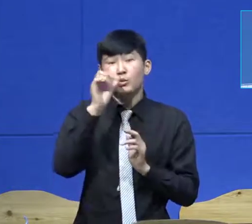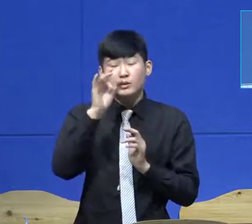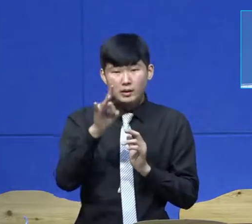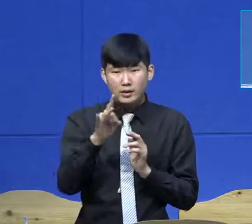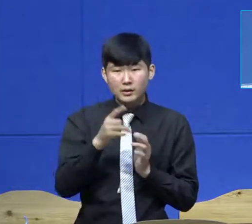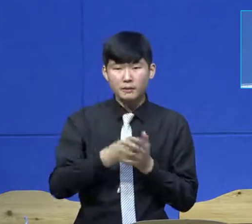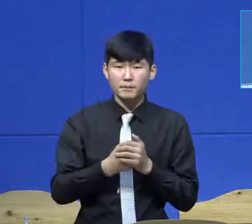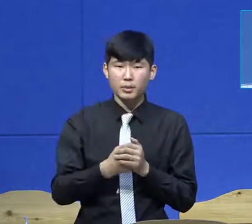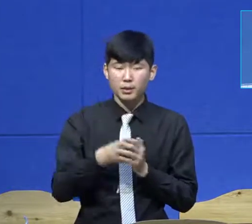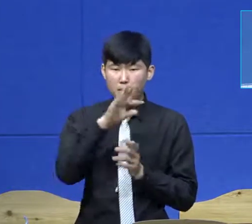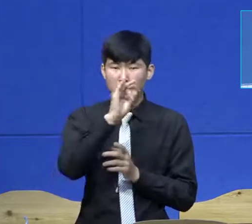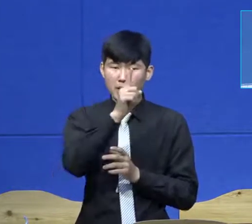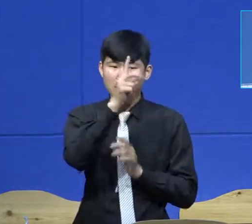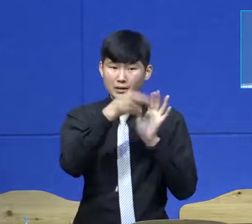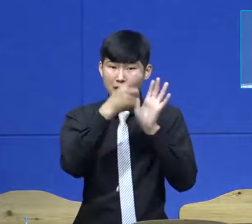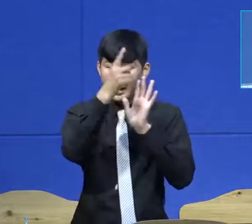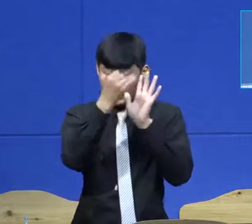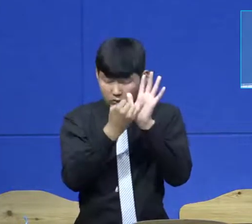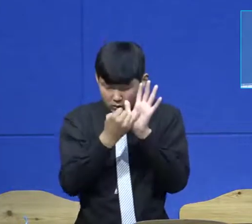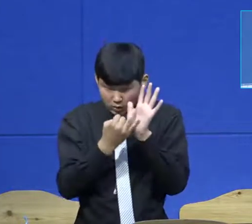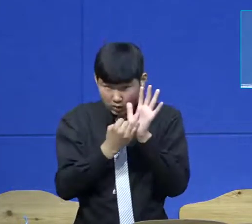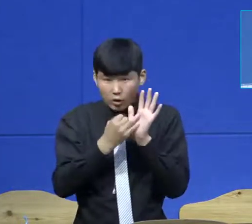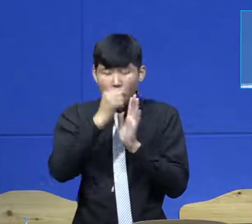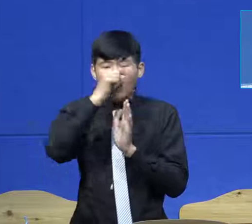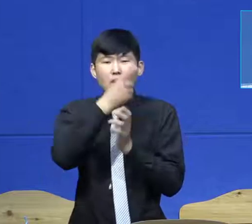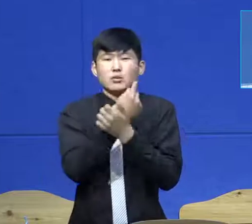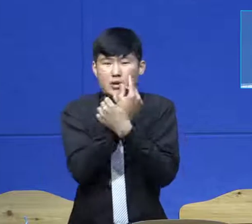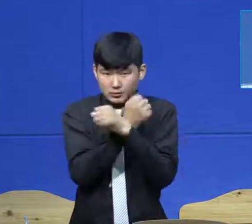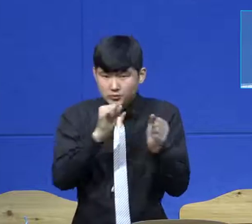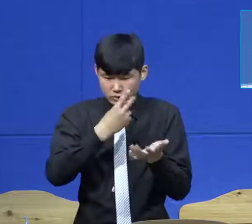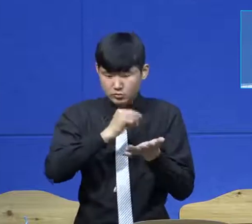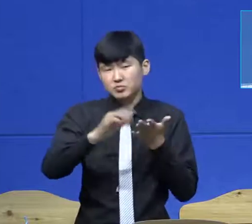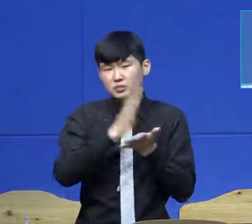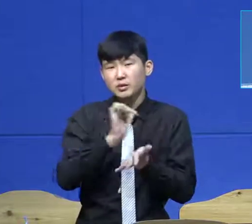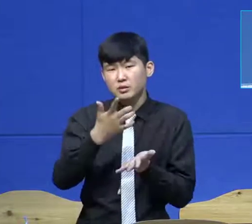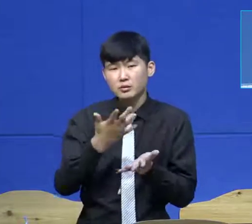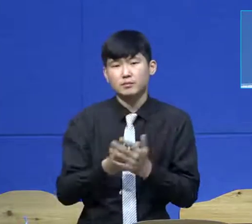1:17 үгийг ухаарад аврагдсан гэж бичигдсэн байдаг.